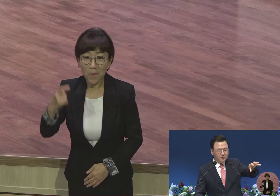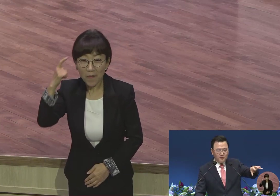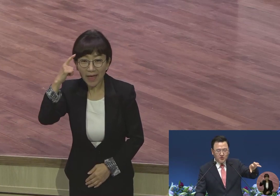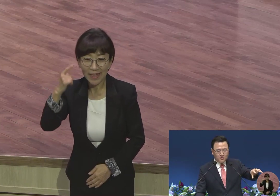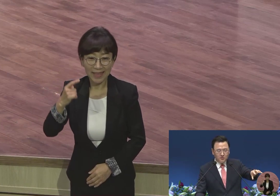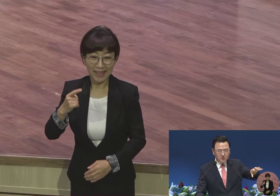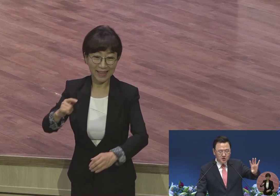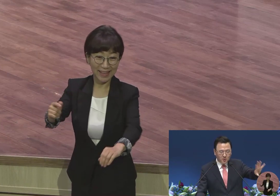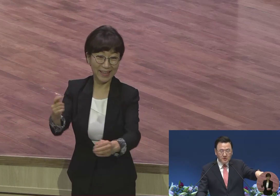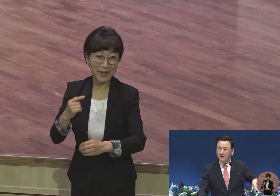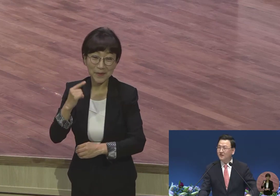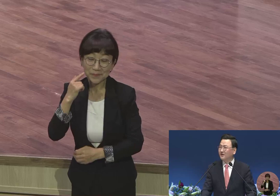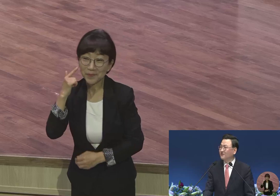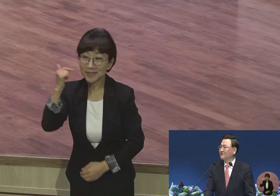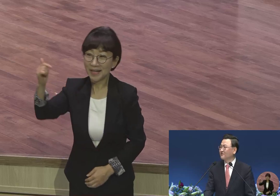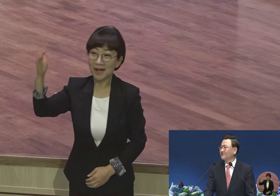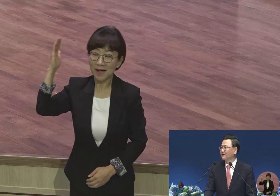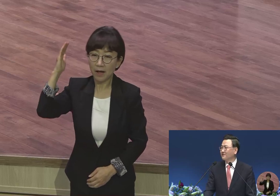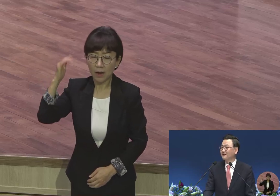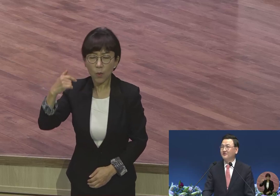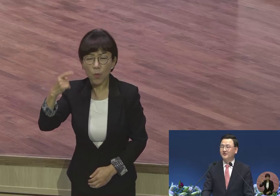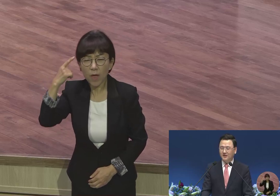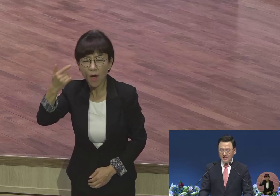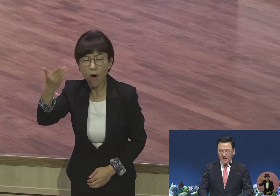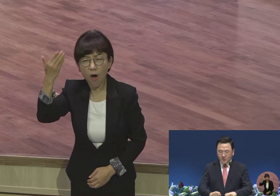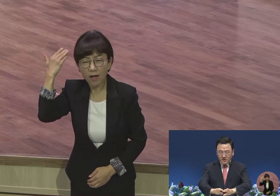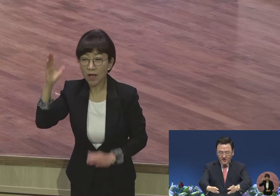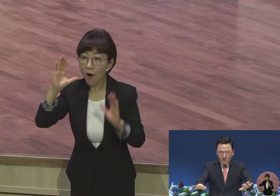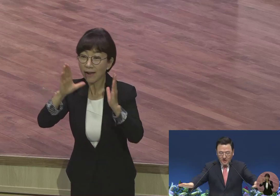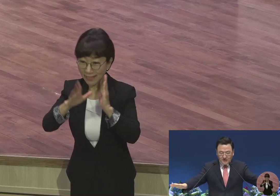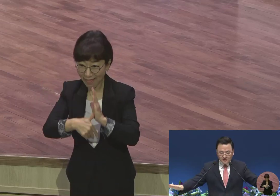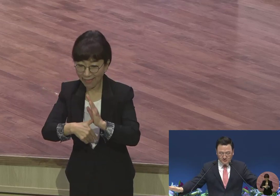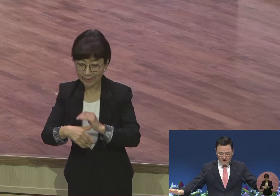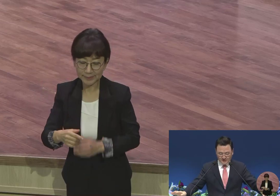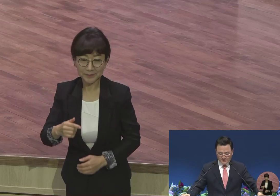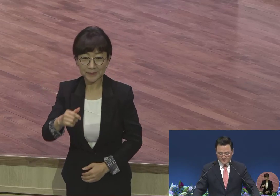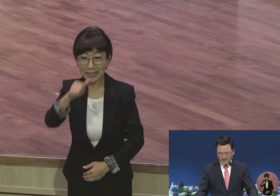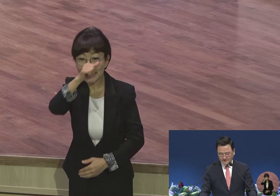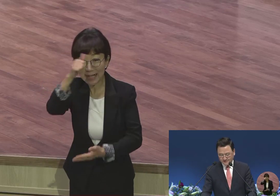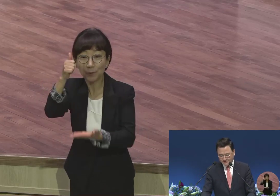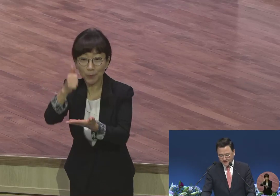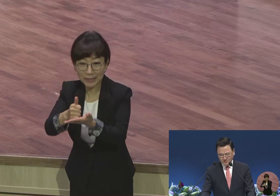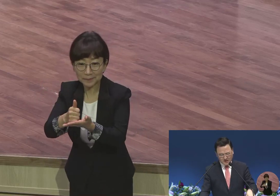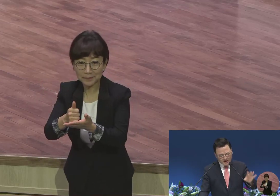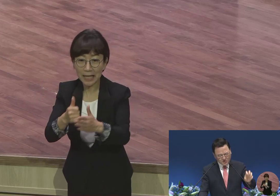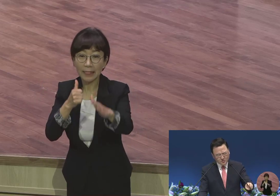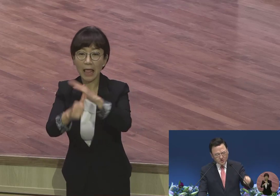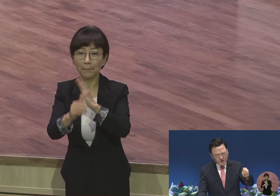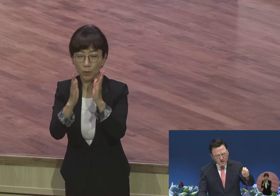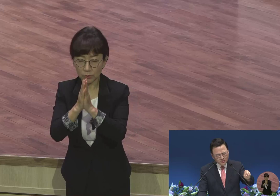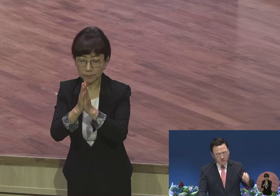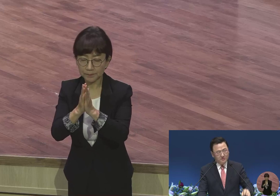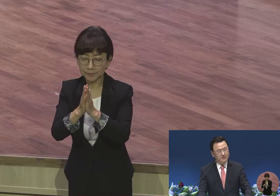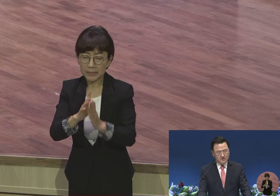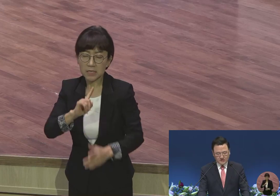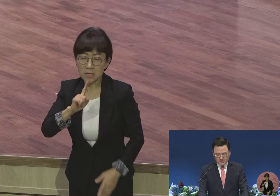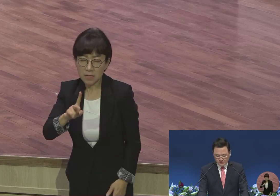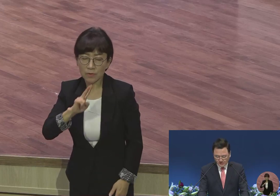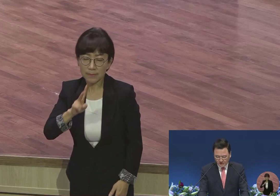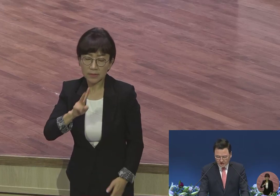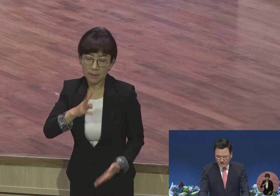거예요. 장로님도 기도를 뭐 15분 한다더라. 잘하고 이제 입을 깔아주는 거. 메시지도 없고 그리스도도